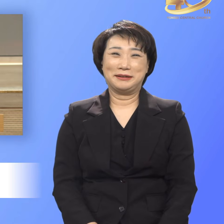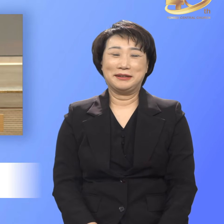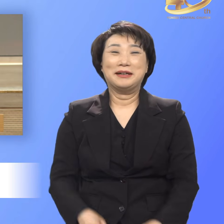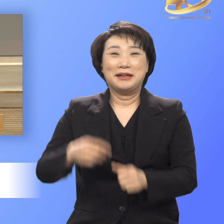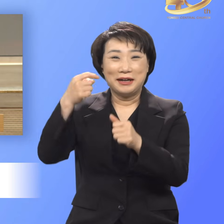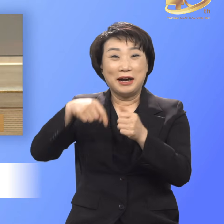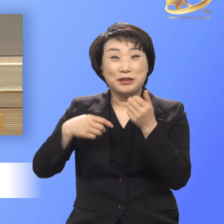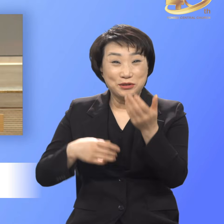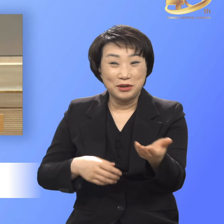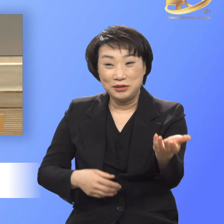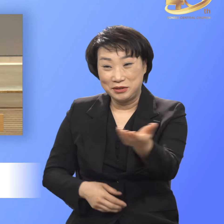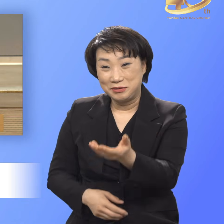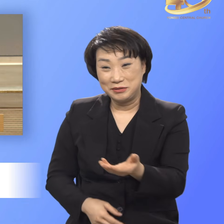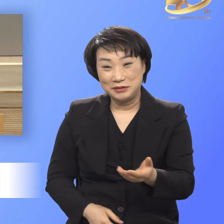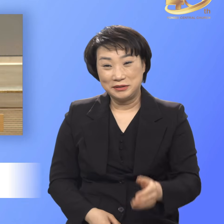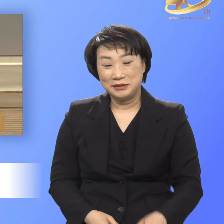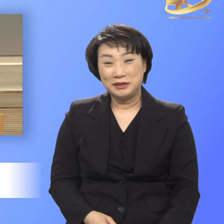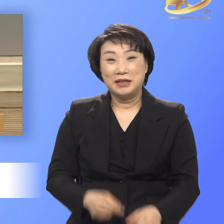일러줬어.